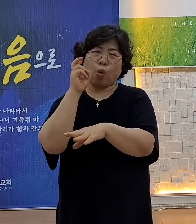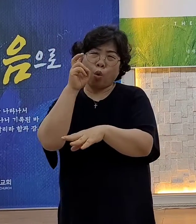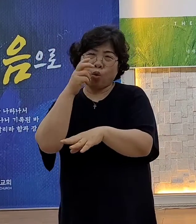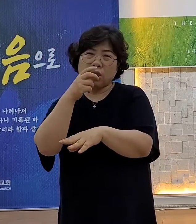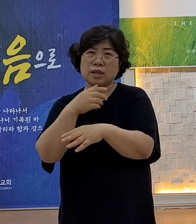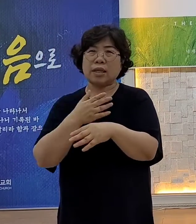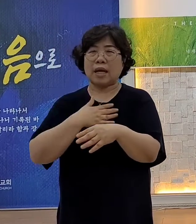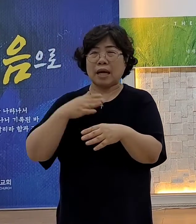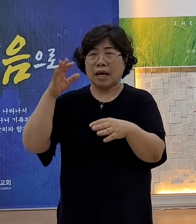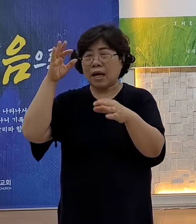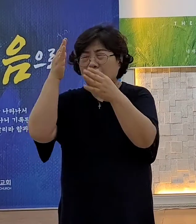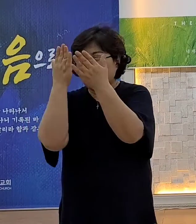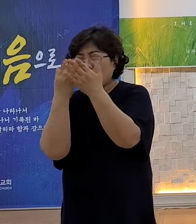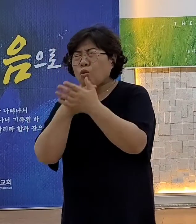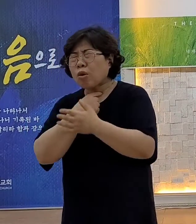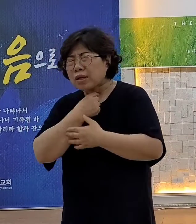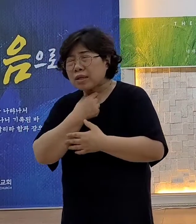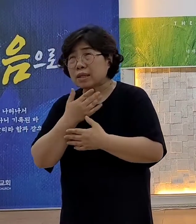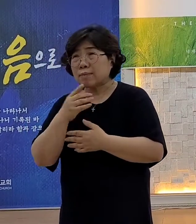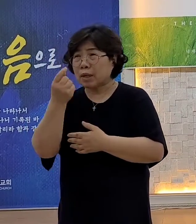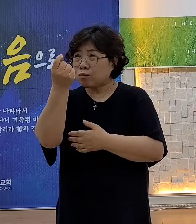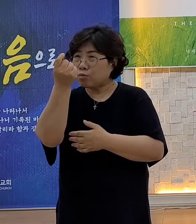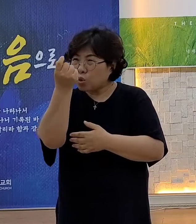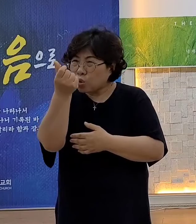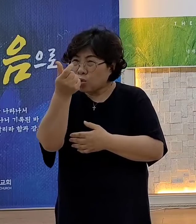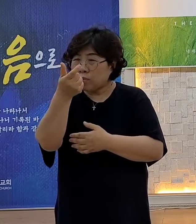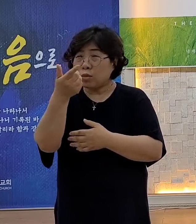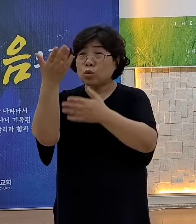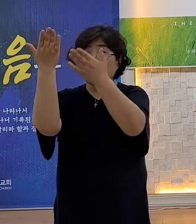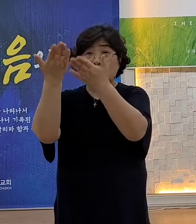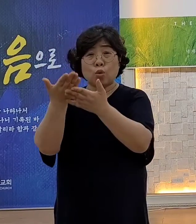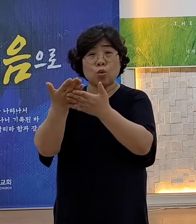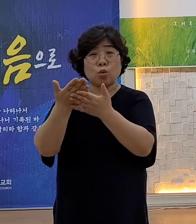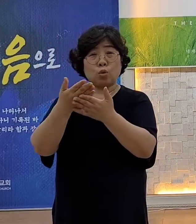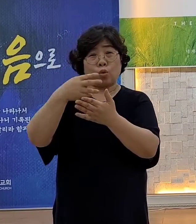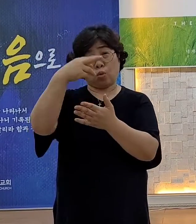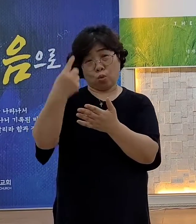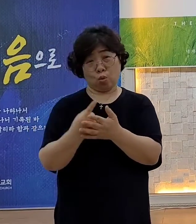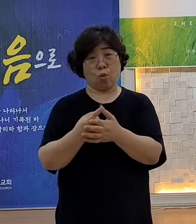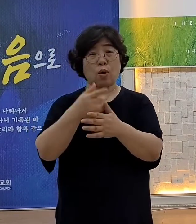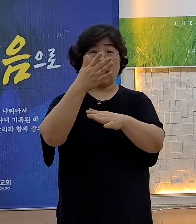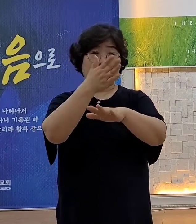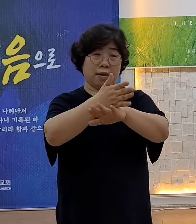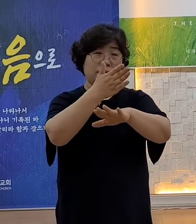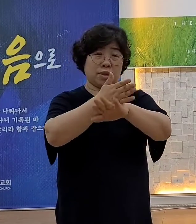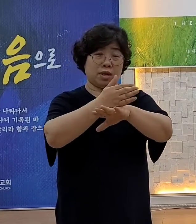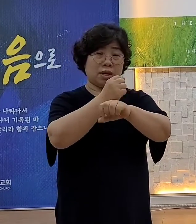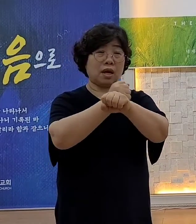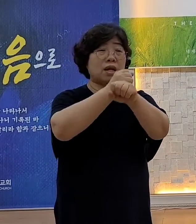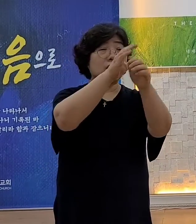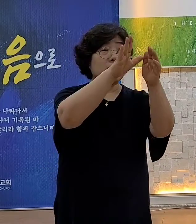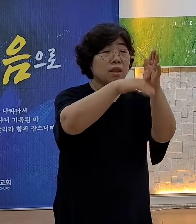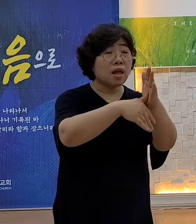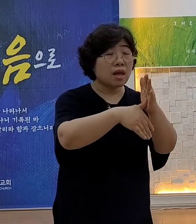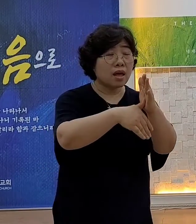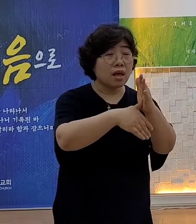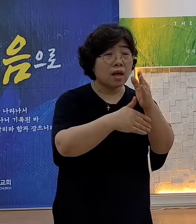내가 구했지만 다 안 주시고 조금 부족한 거 주셔도 그것을 여러분 감사하면 어떤 일이